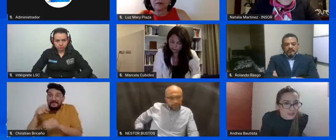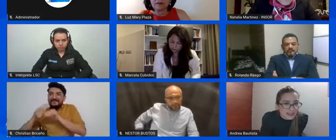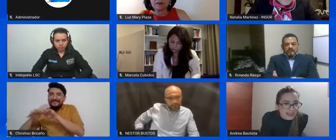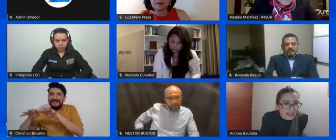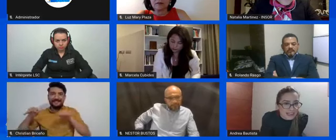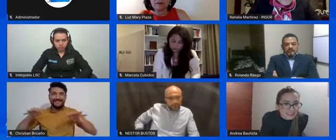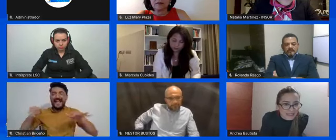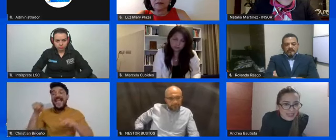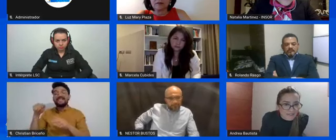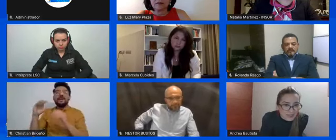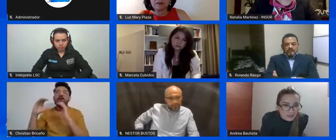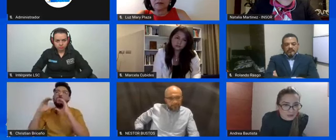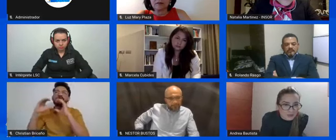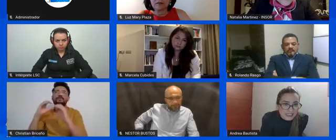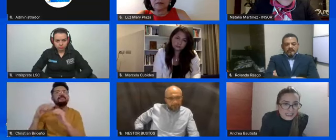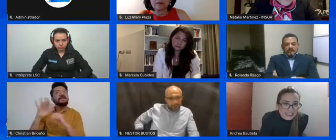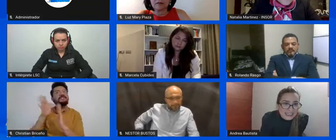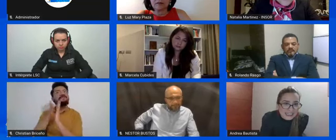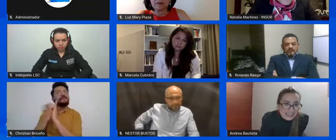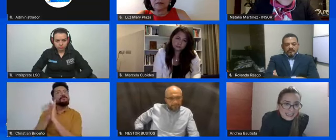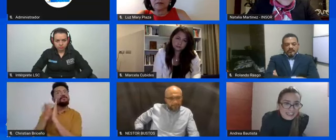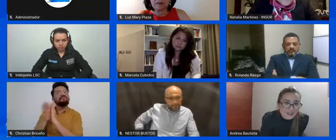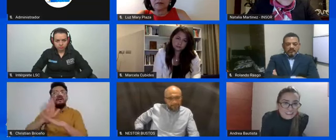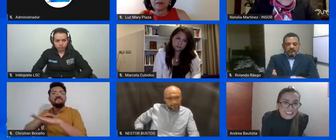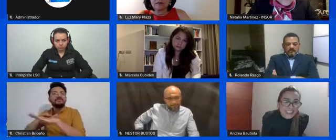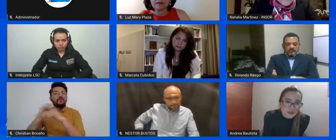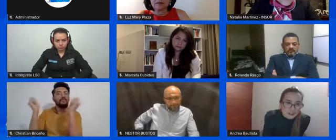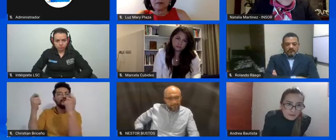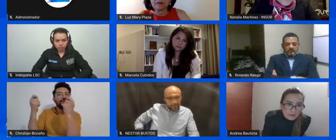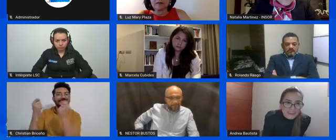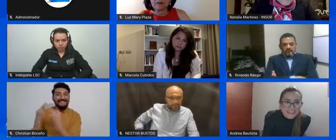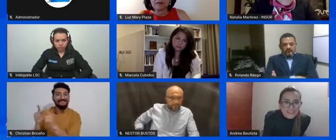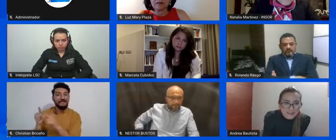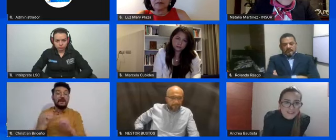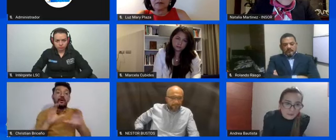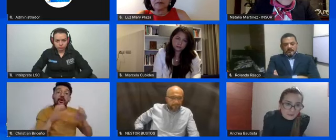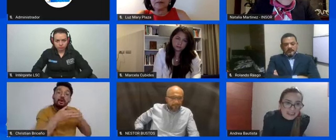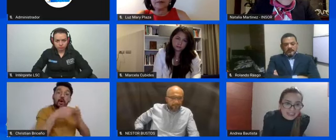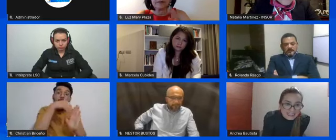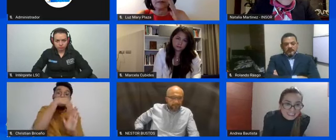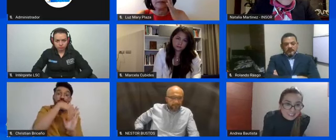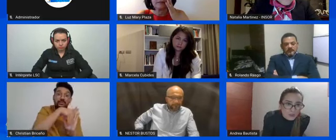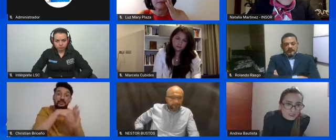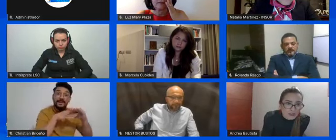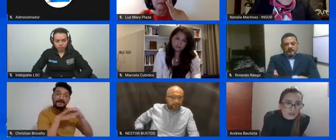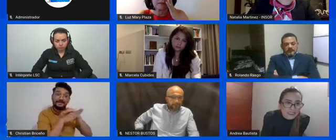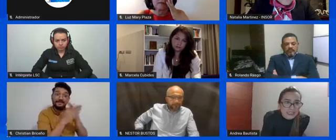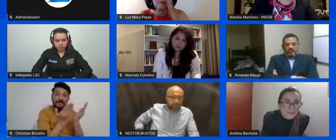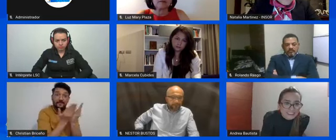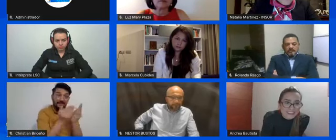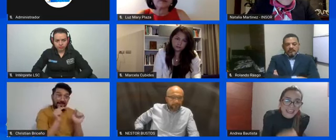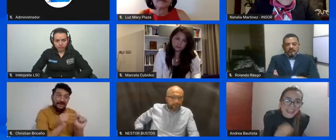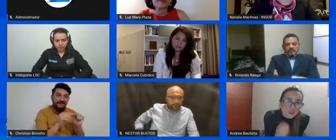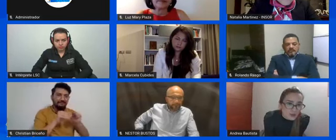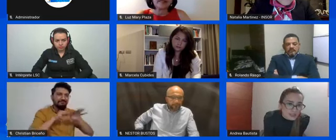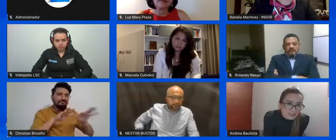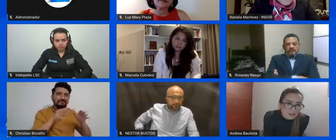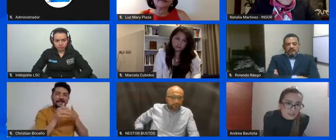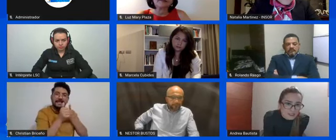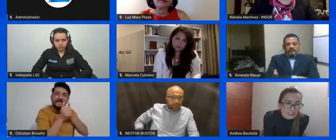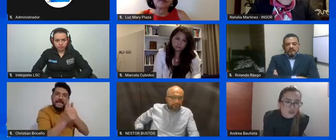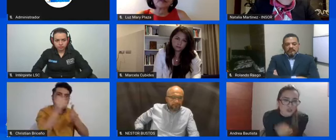personas pueden alcanzar a verlo. Entonces, que esa otra forma, que sea más informal, la que les comento, también llegue a